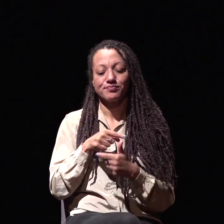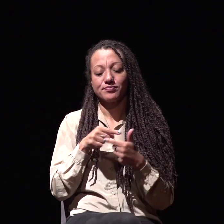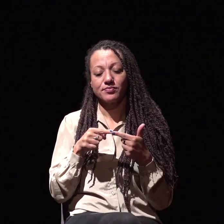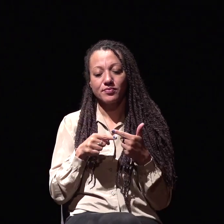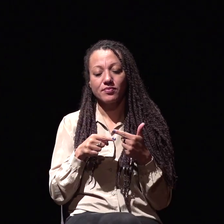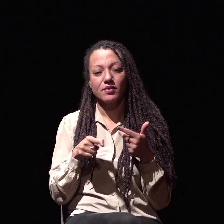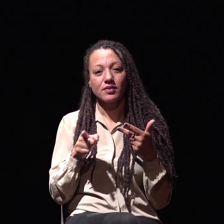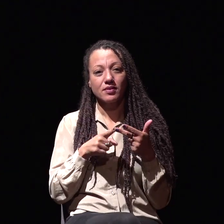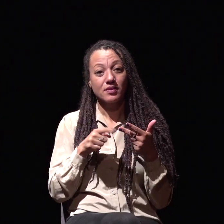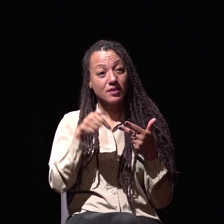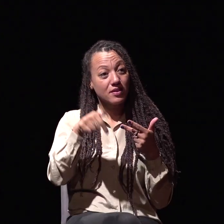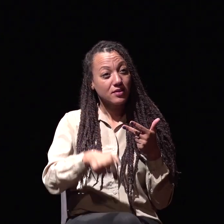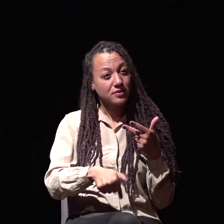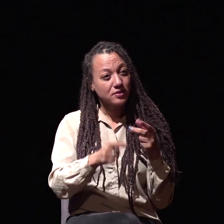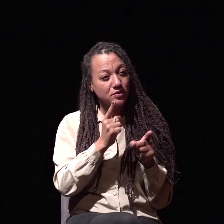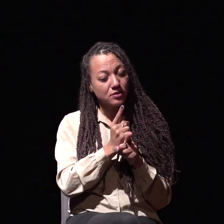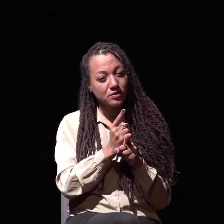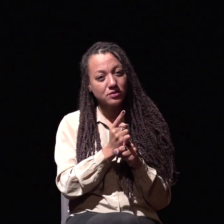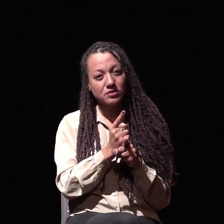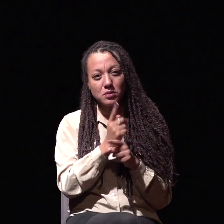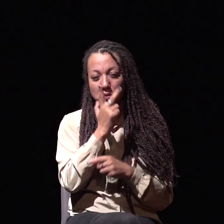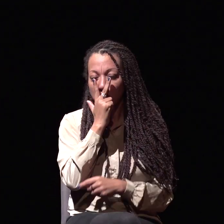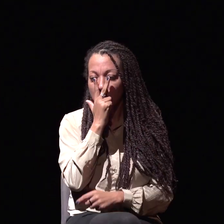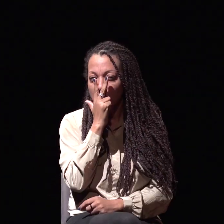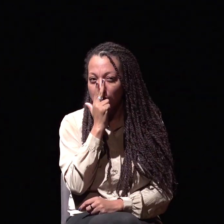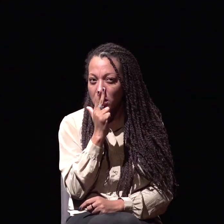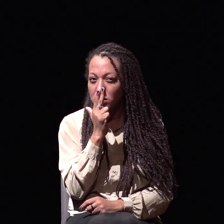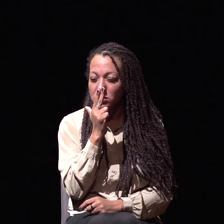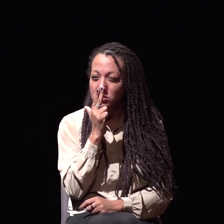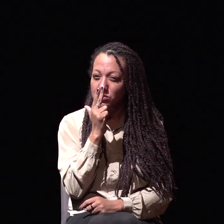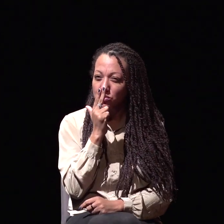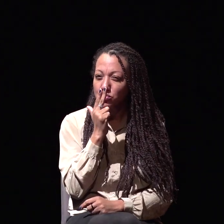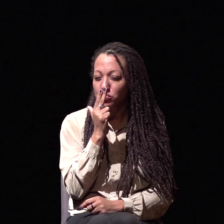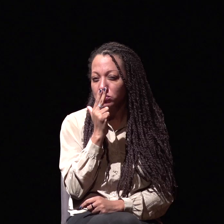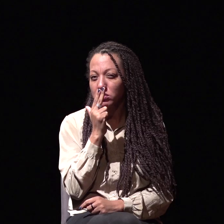esse encontro, eu acredito, talvez se